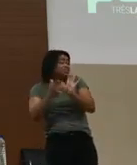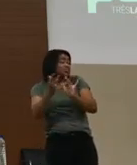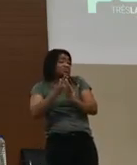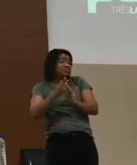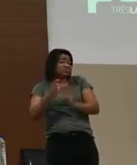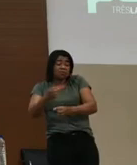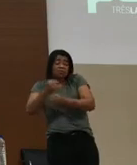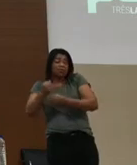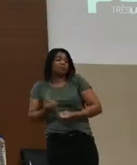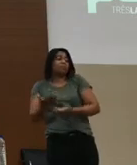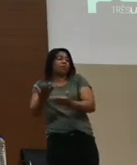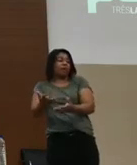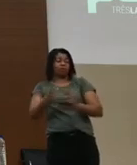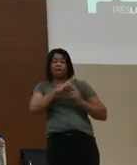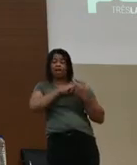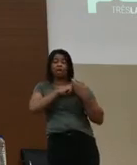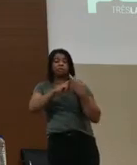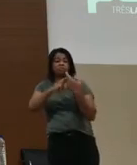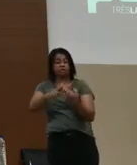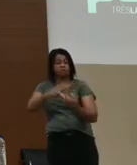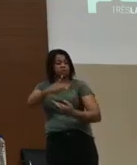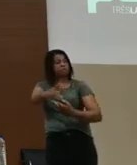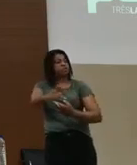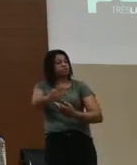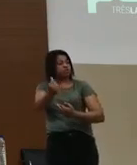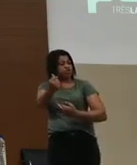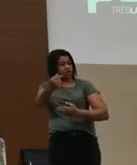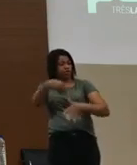com todo o temor do Senhor e